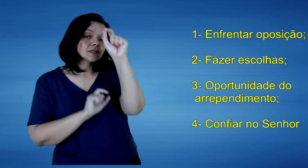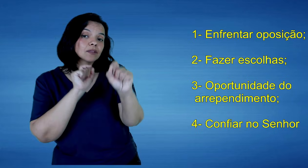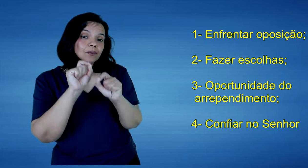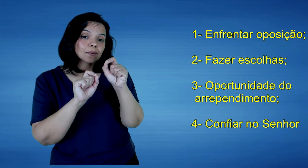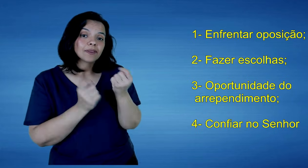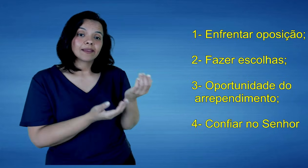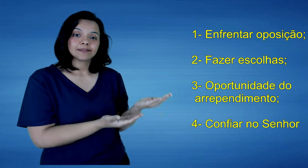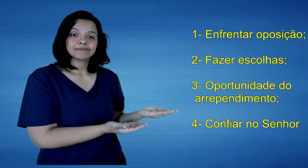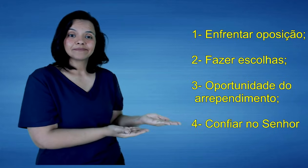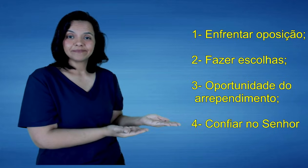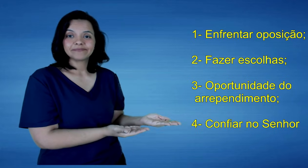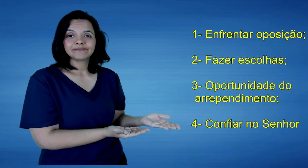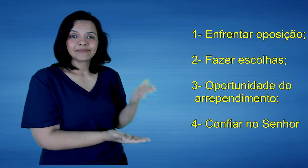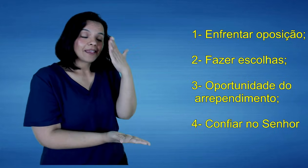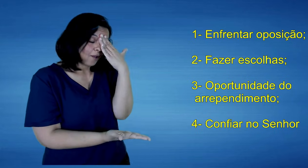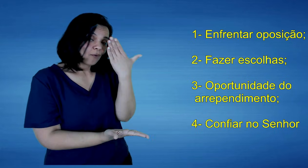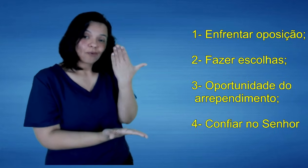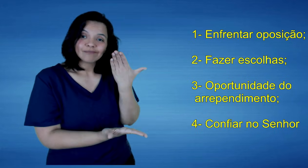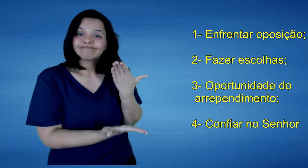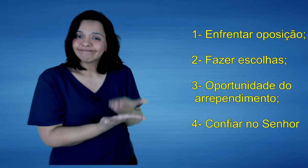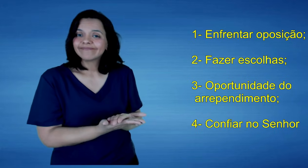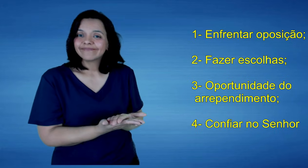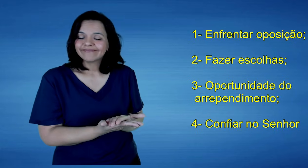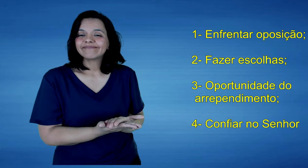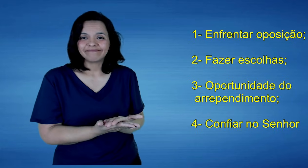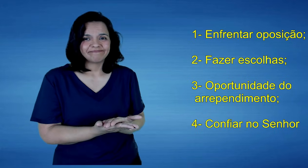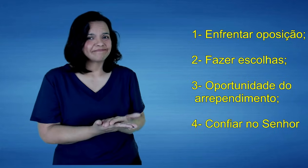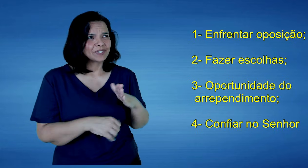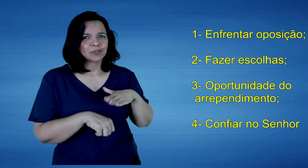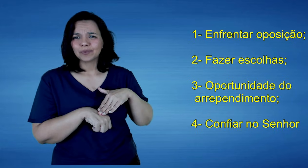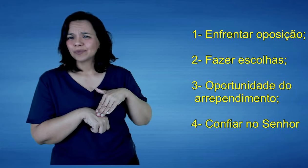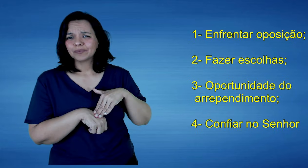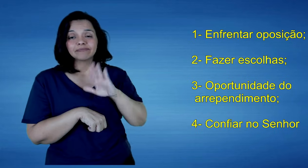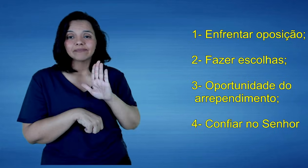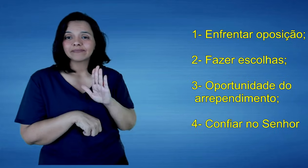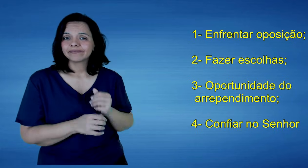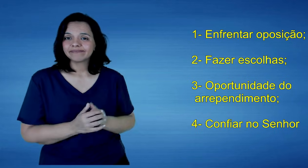E Adão e Eva também aprenderam isso, aprenderam sobre confiar no Senhor.